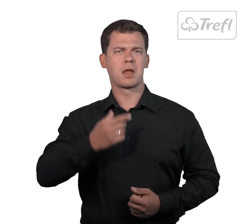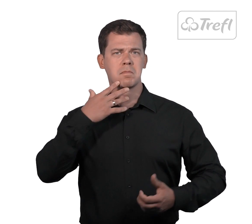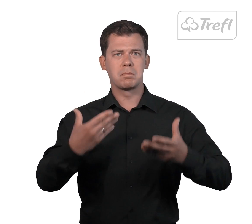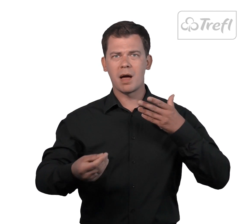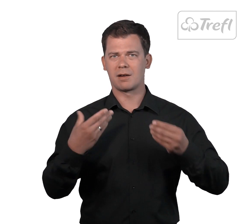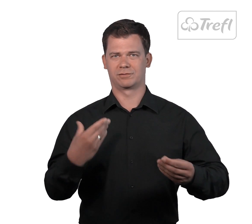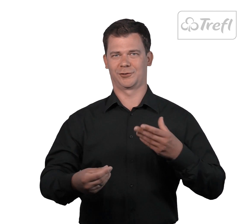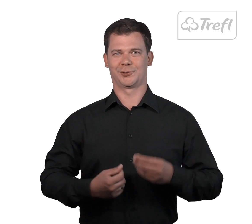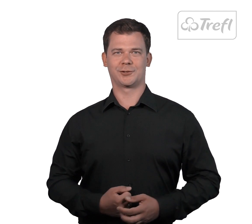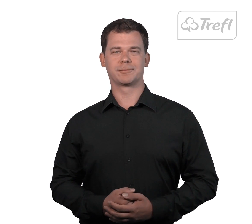Bawić.